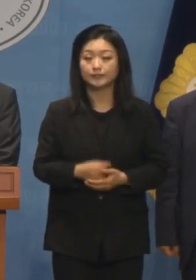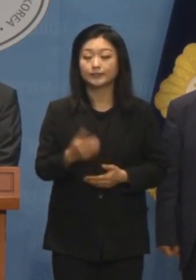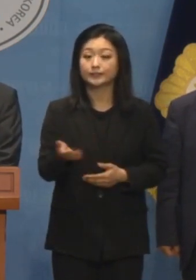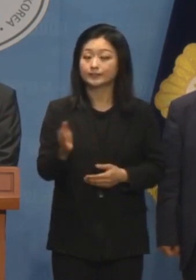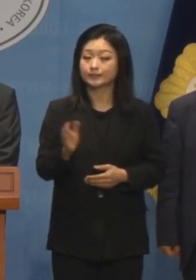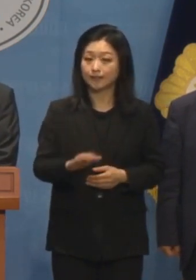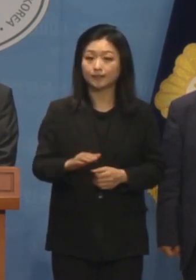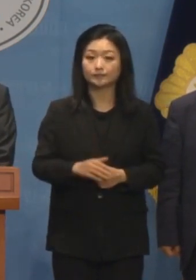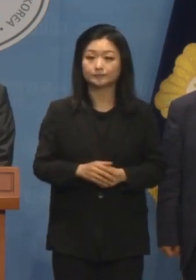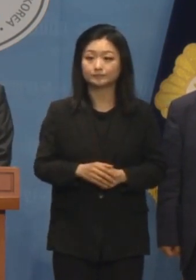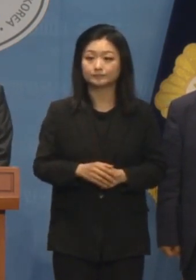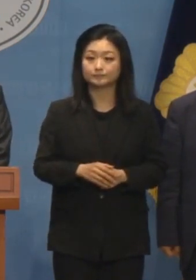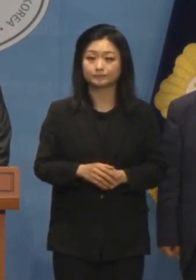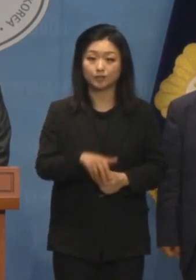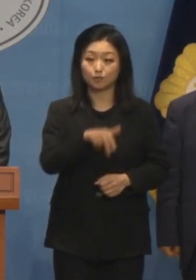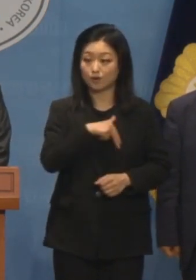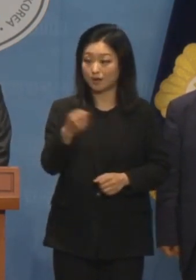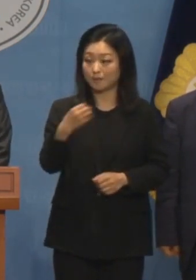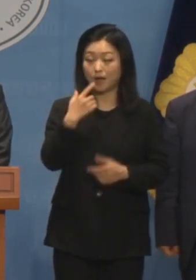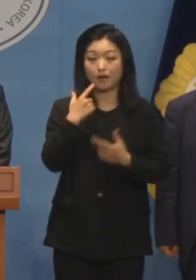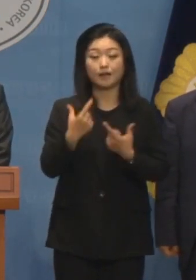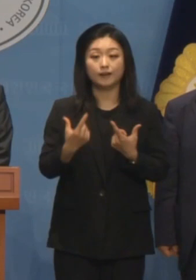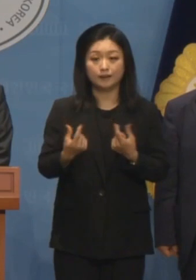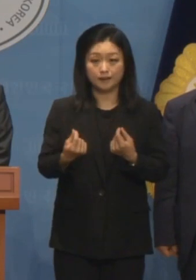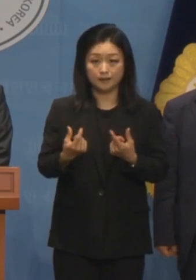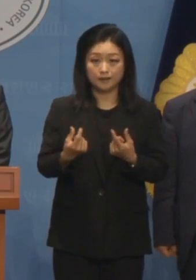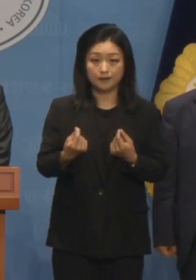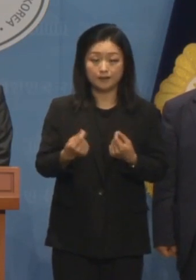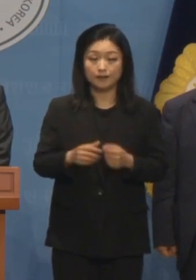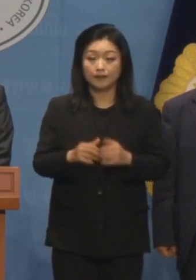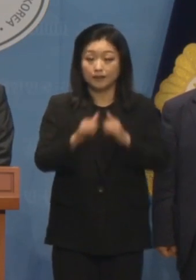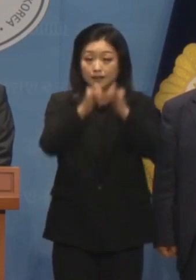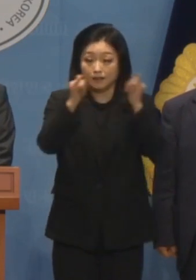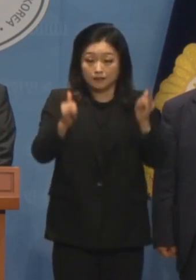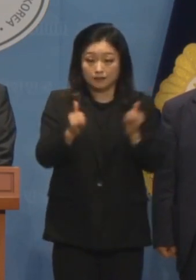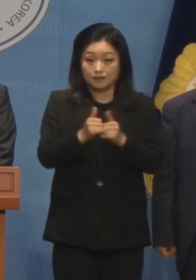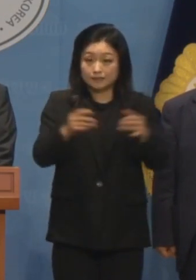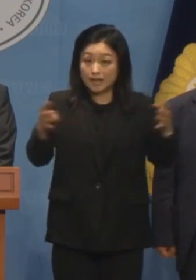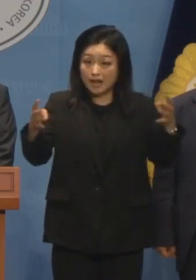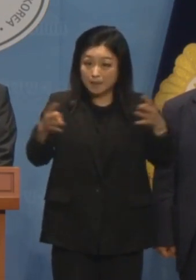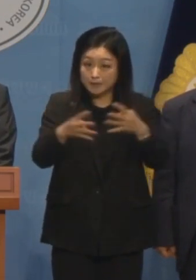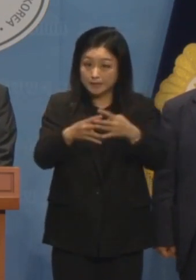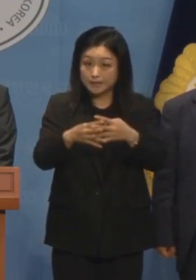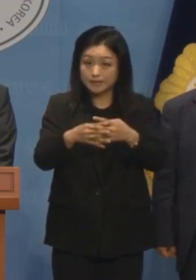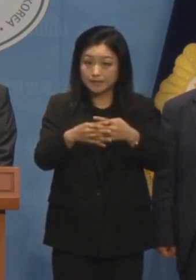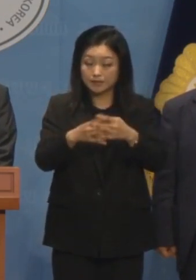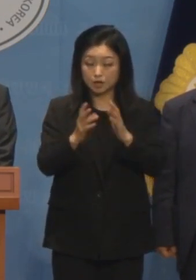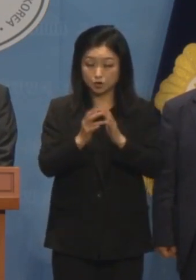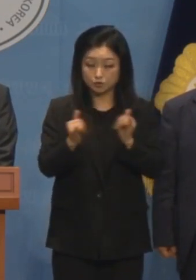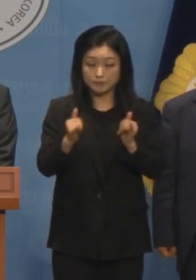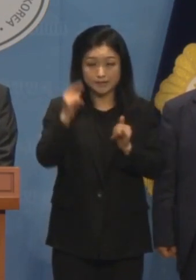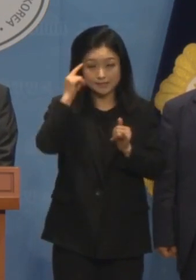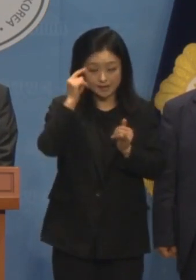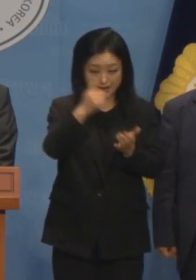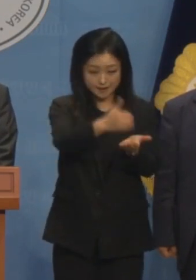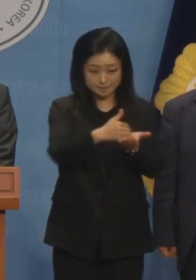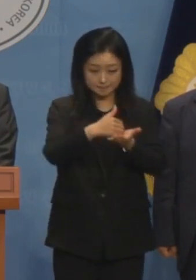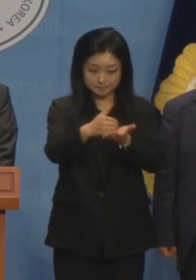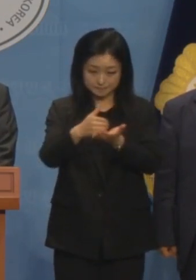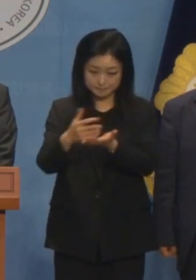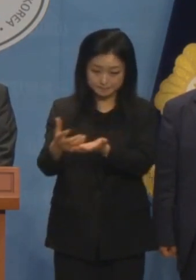그런데 고민정 의원께서 말씀하신 것처럼 사회적 합의에 기반해 가지고 국민 의견을